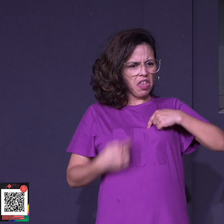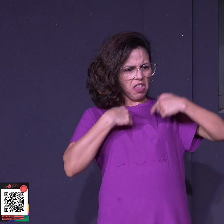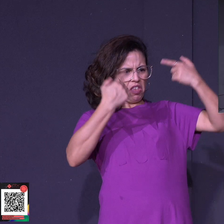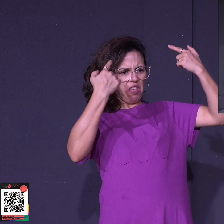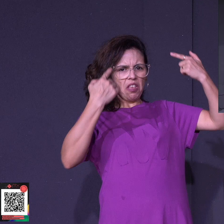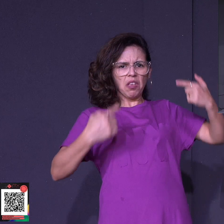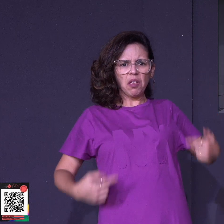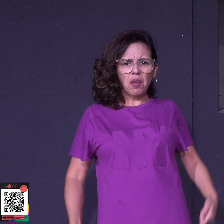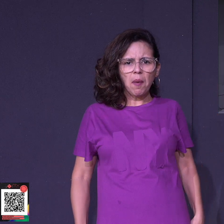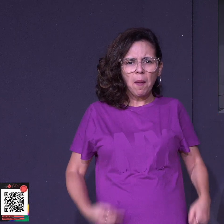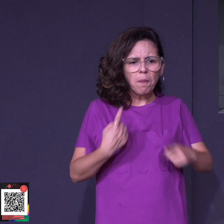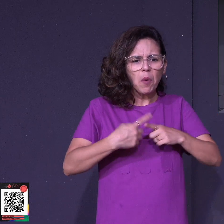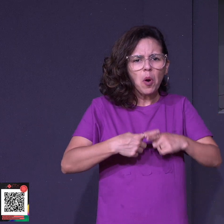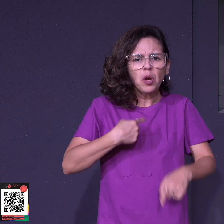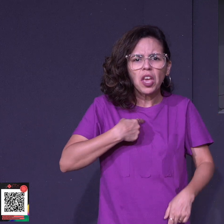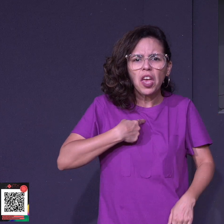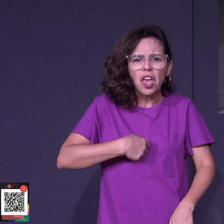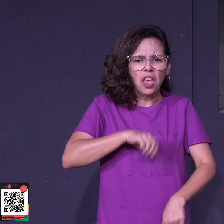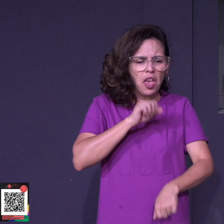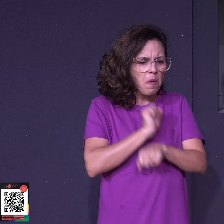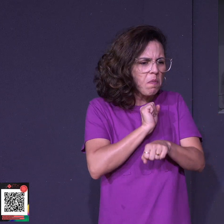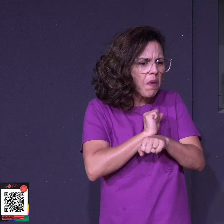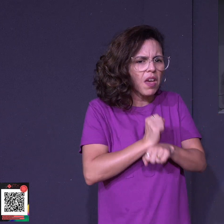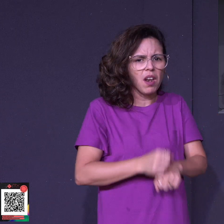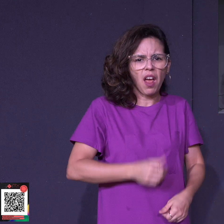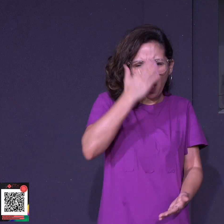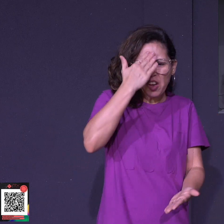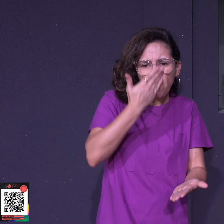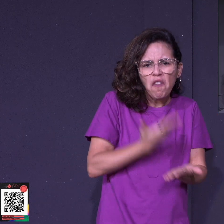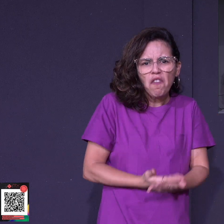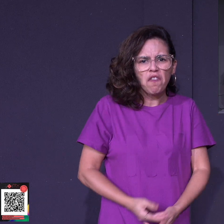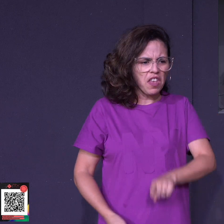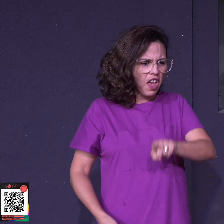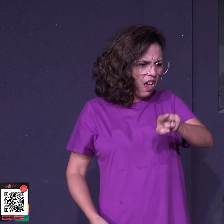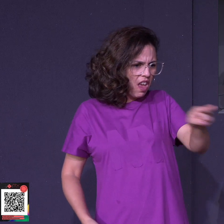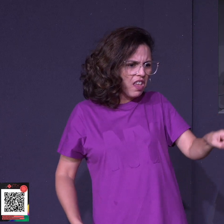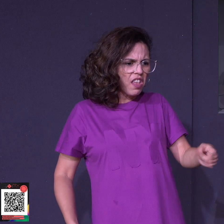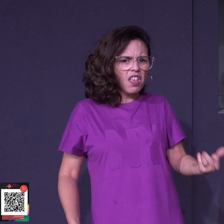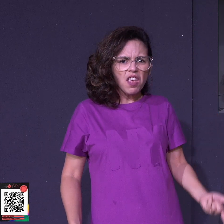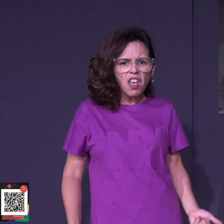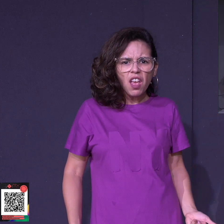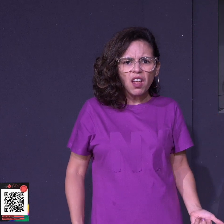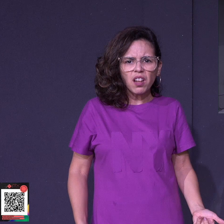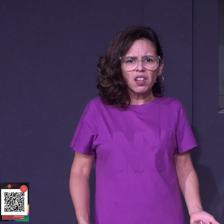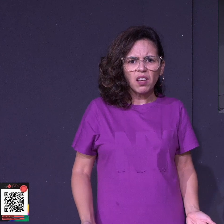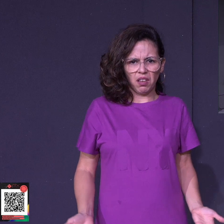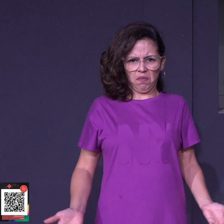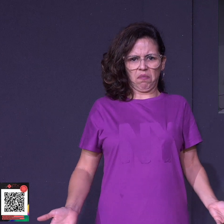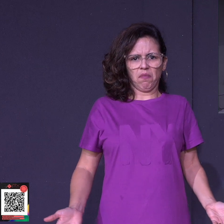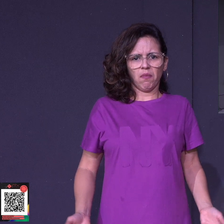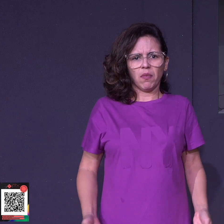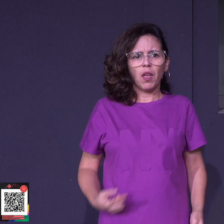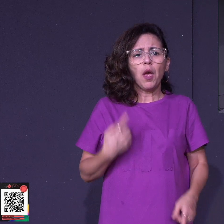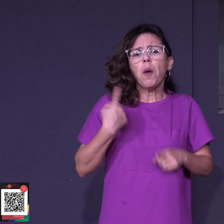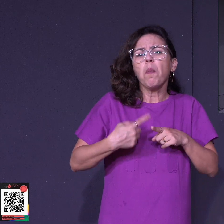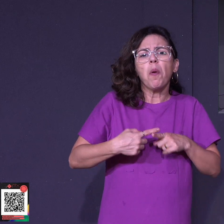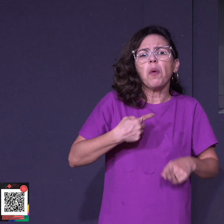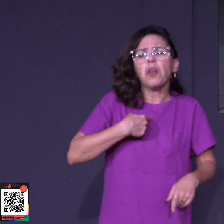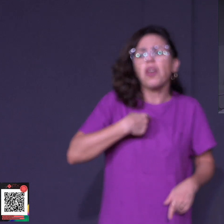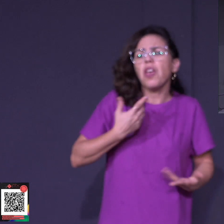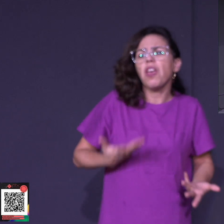devo aguardar? Porque eu devo confiar nos justos juízos de Deus? Vamos para a palavra.